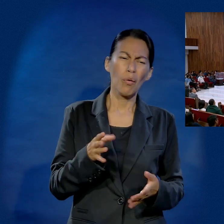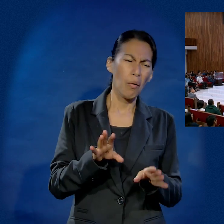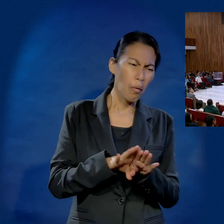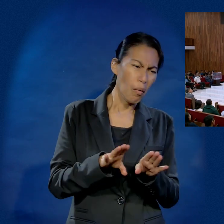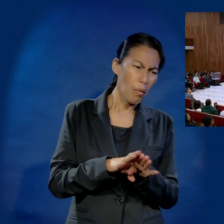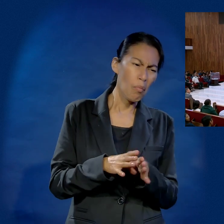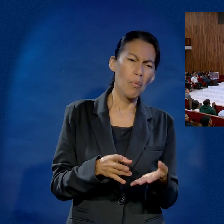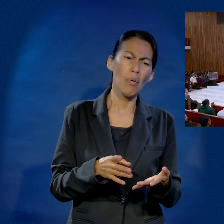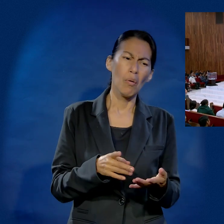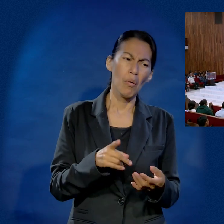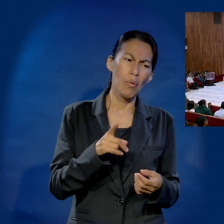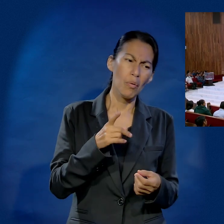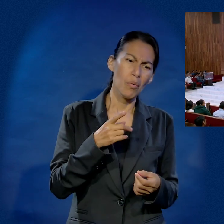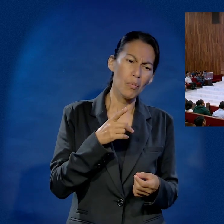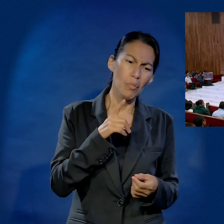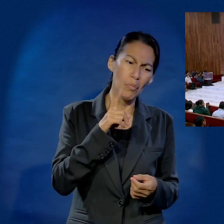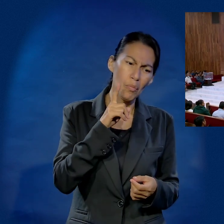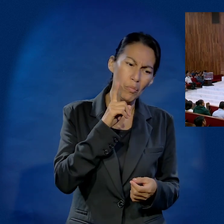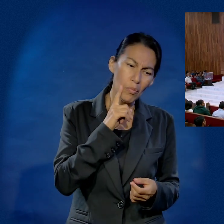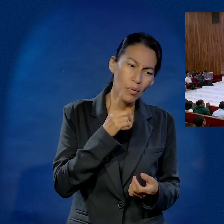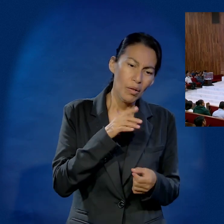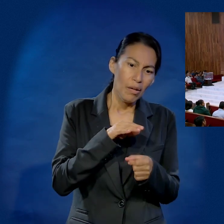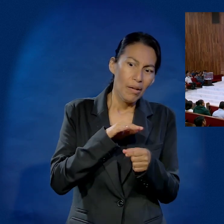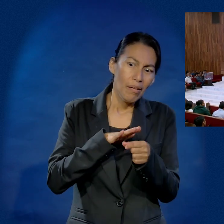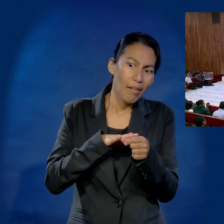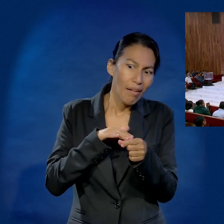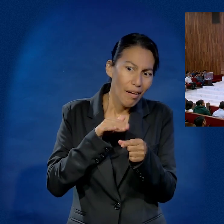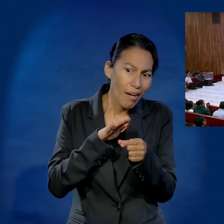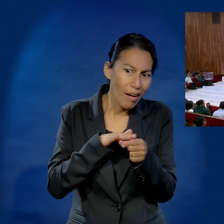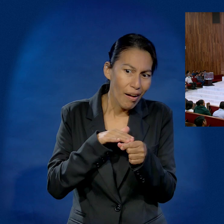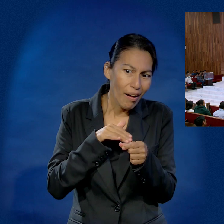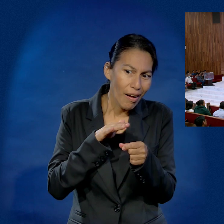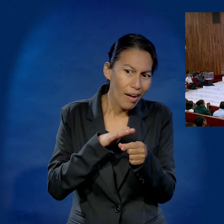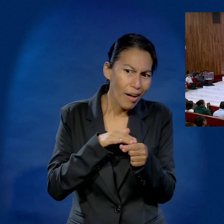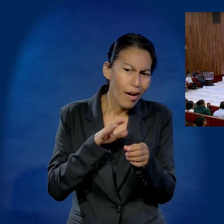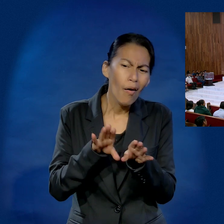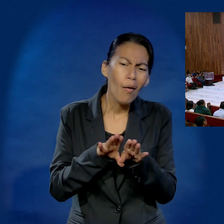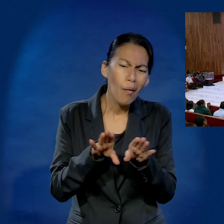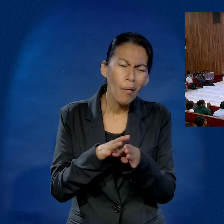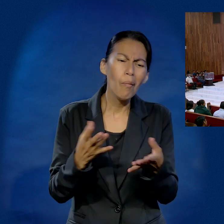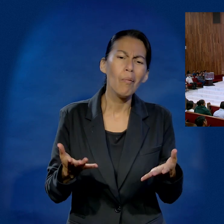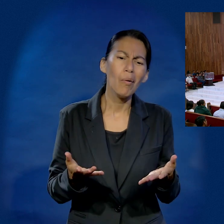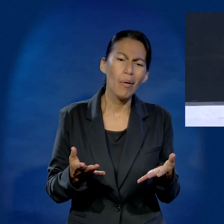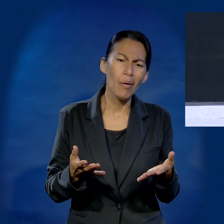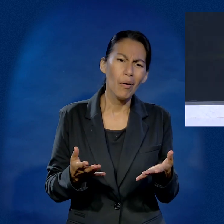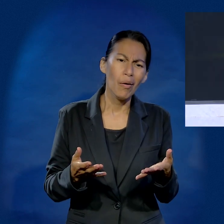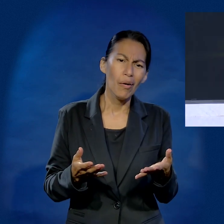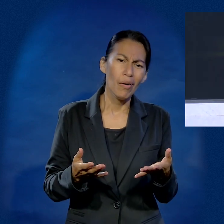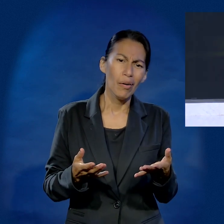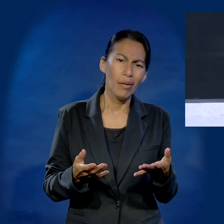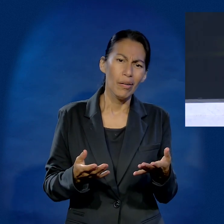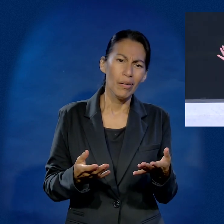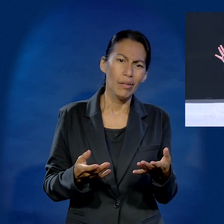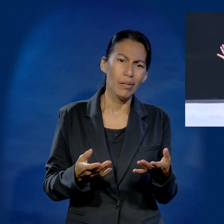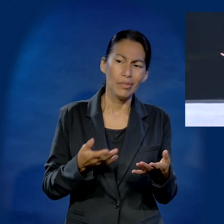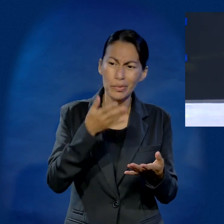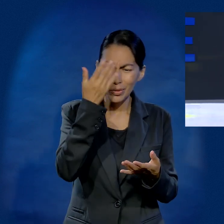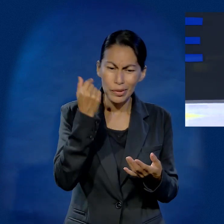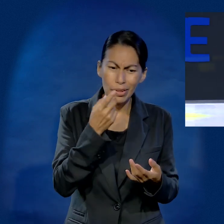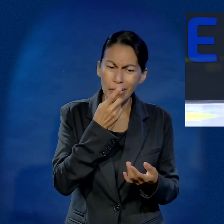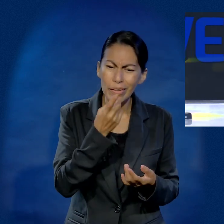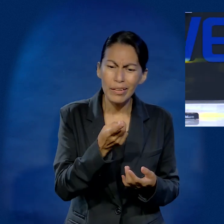pastor, ¿cómo cortejamos? ¿Será que yo le digo, no le digo, espero que me diga? Mira,